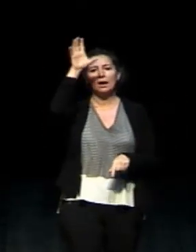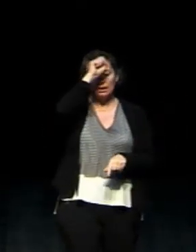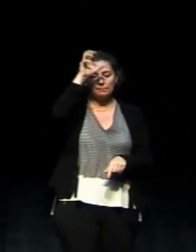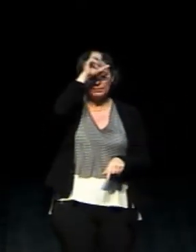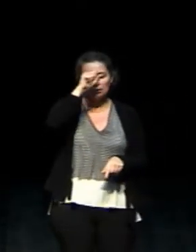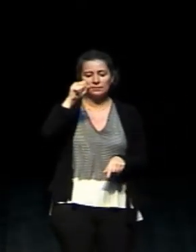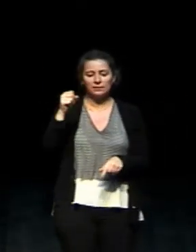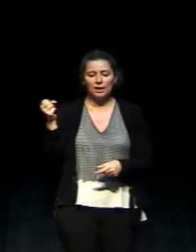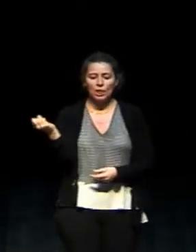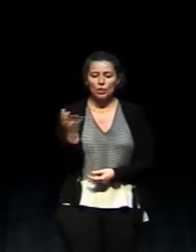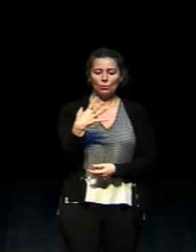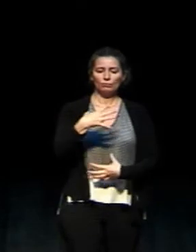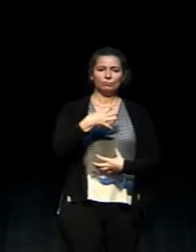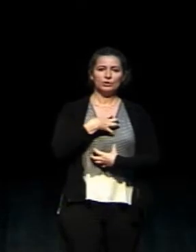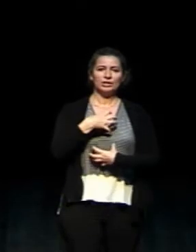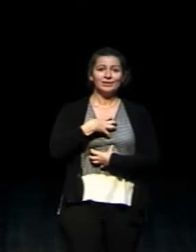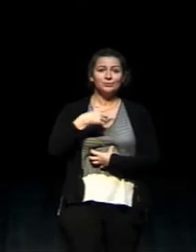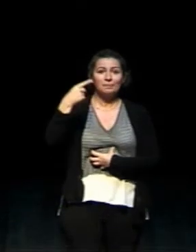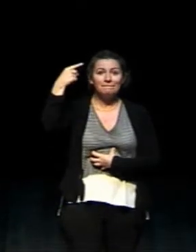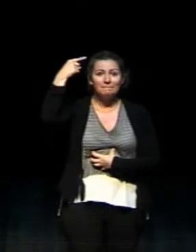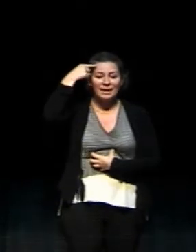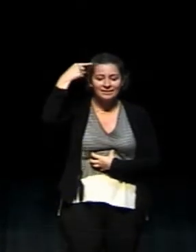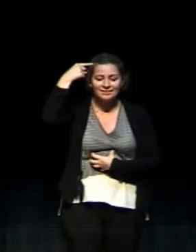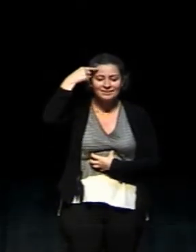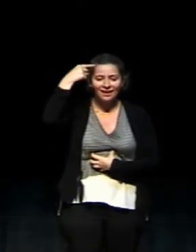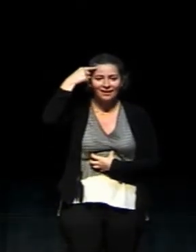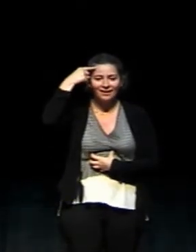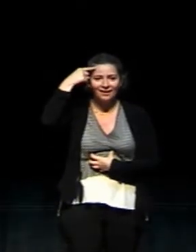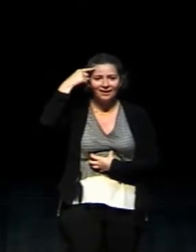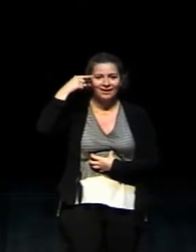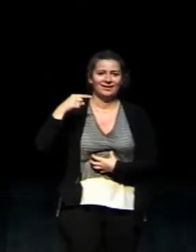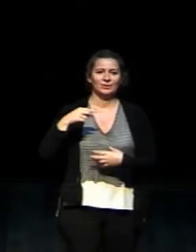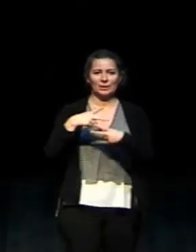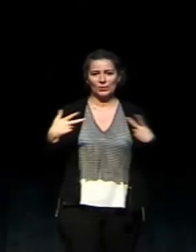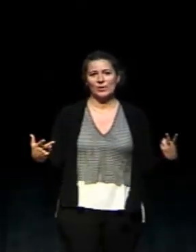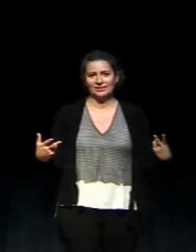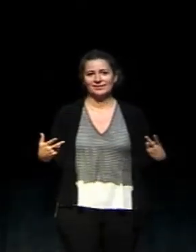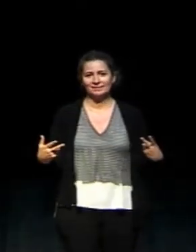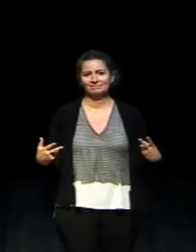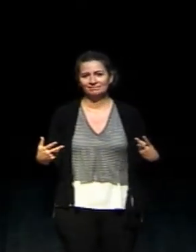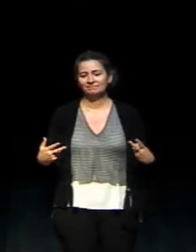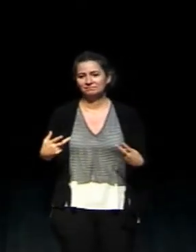não, mas aprender uma nova forma de pensar sobre as coisas.